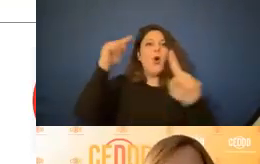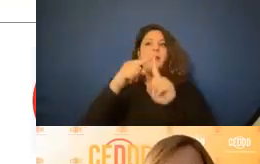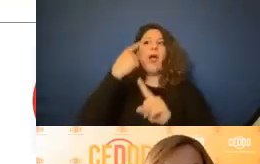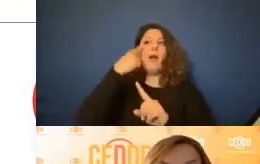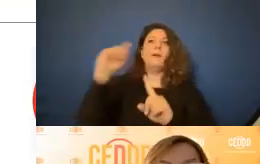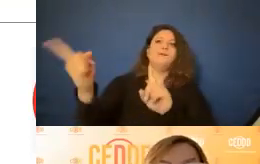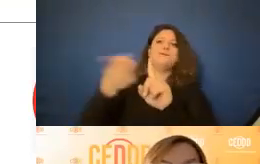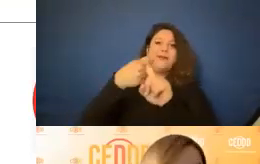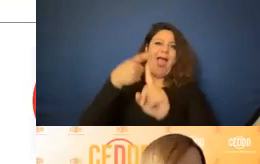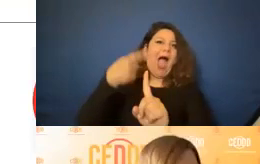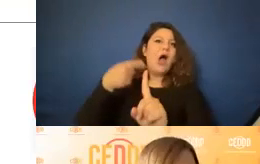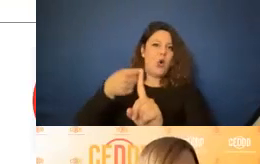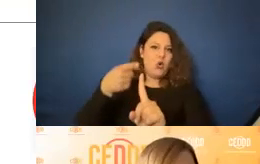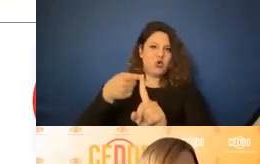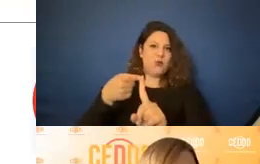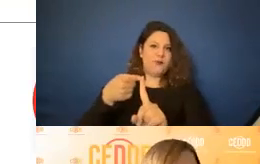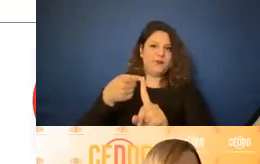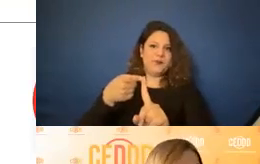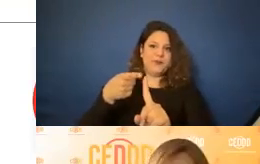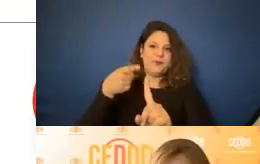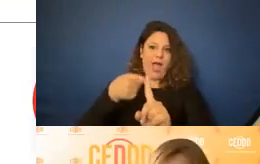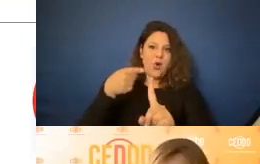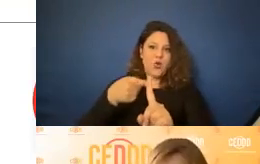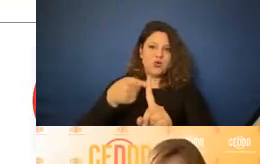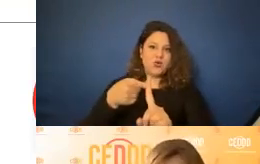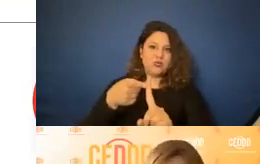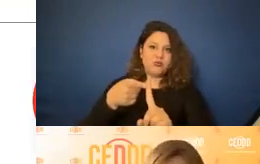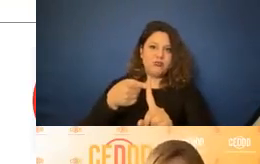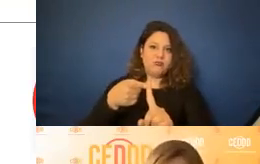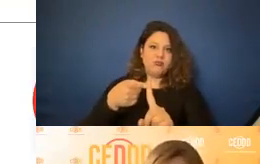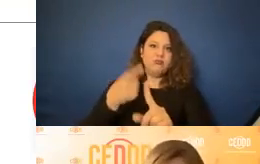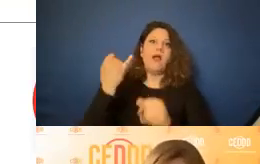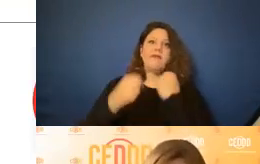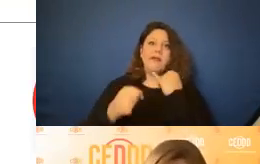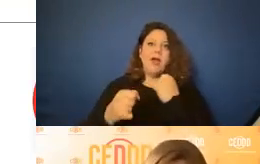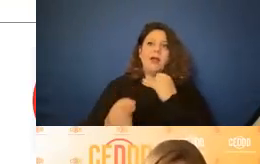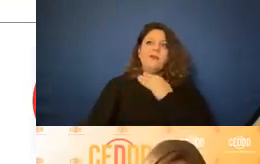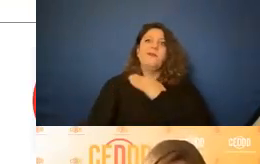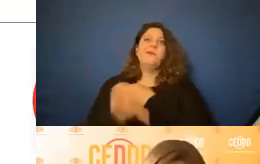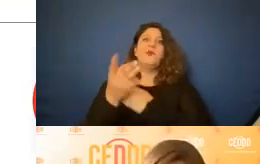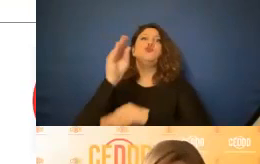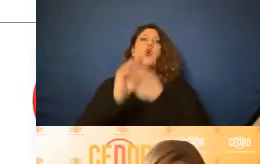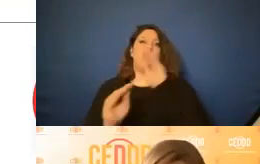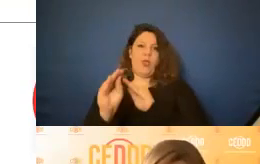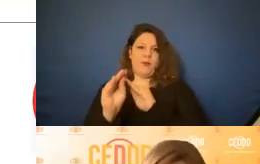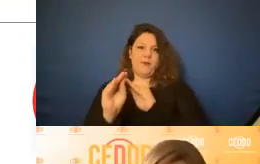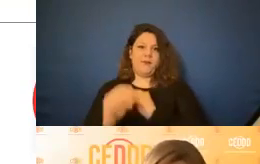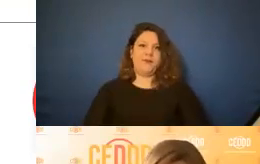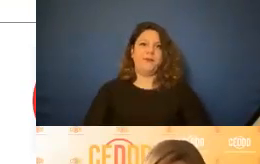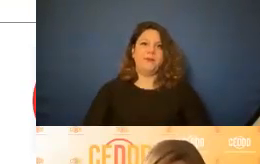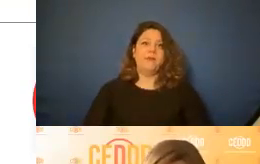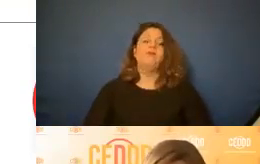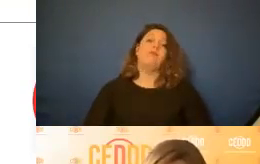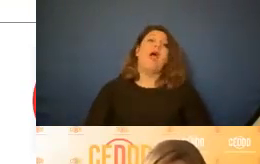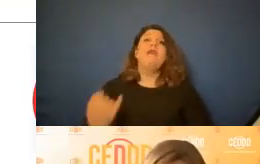poder llevar pues, a una solución. Todo esto nos llevará pues, a fomentar la cultura del